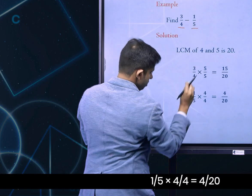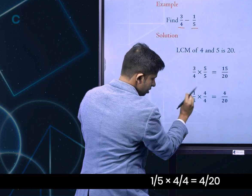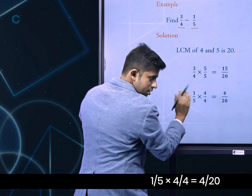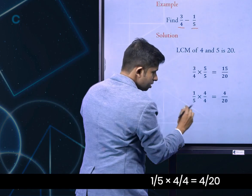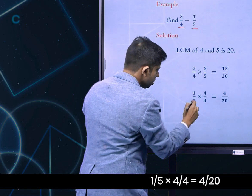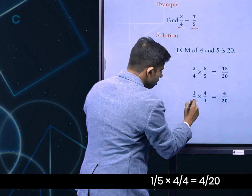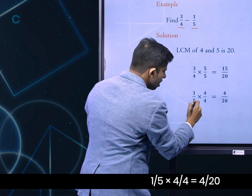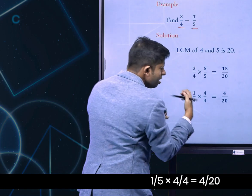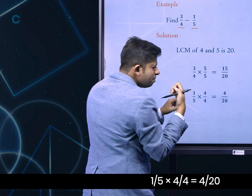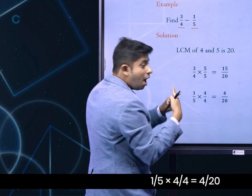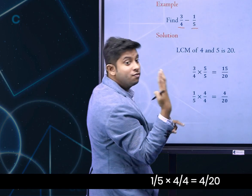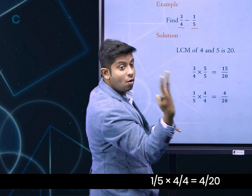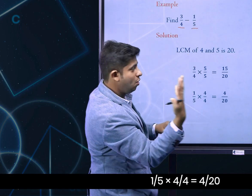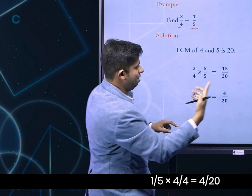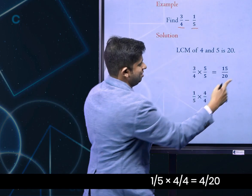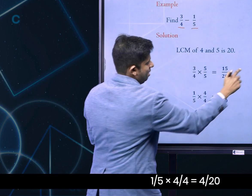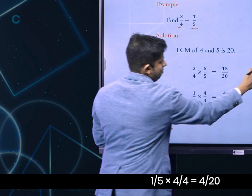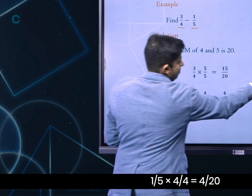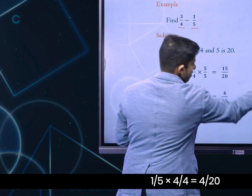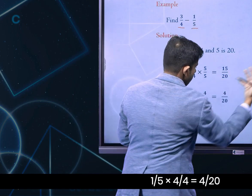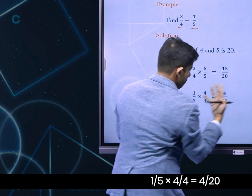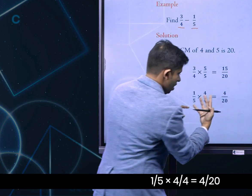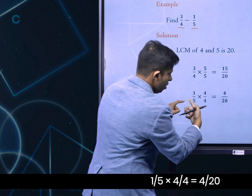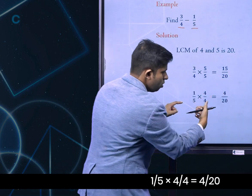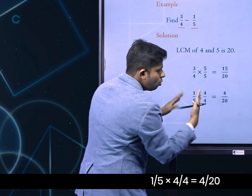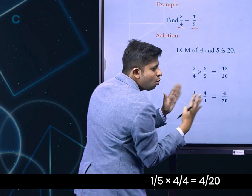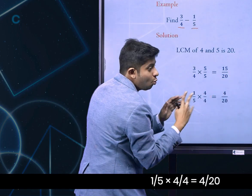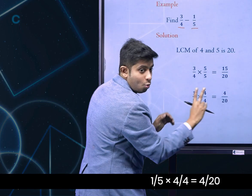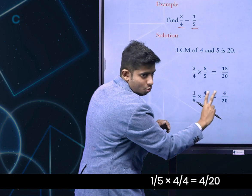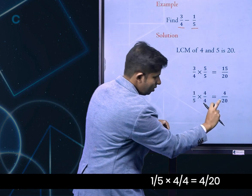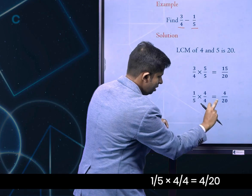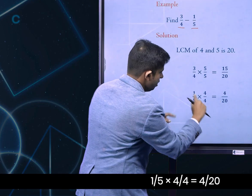एक 1/5 गुणिले 4/4 बरोबर 4/20.